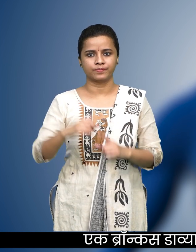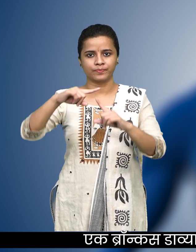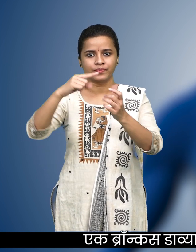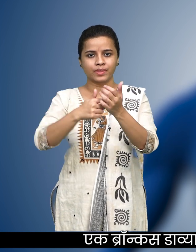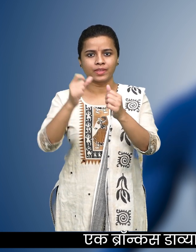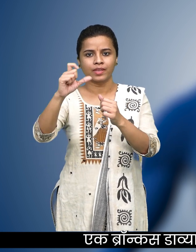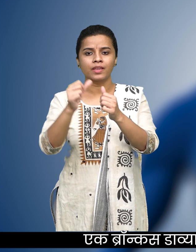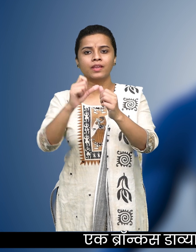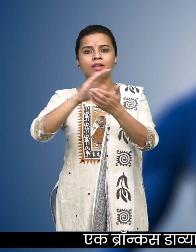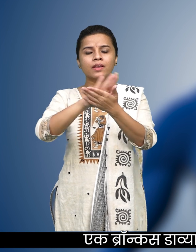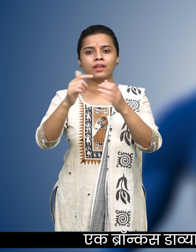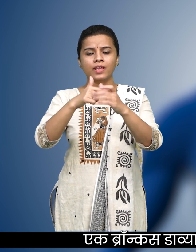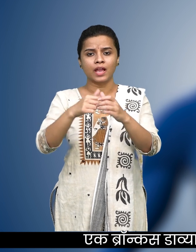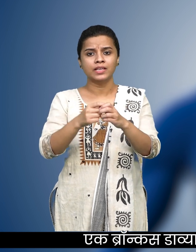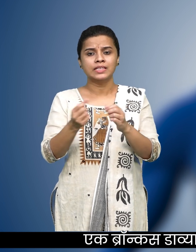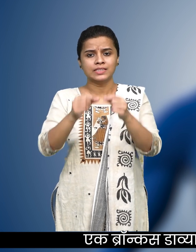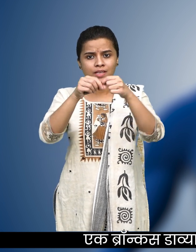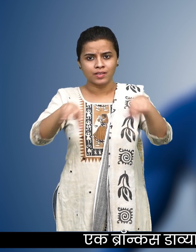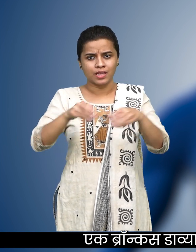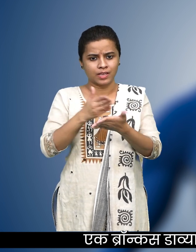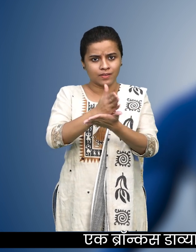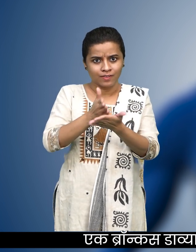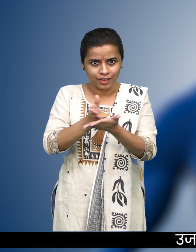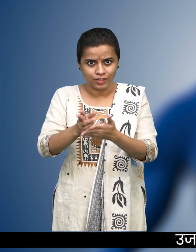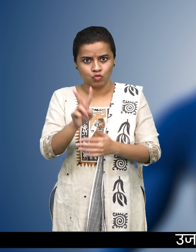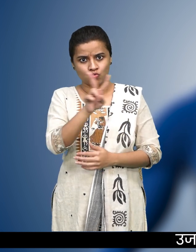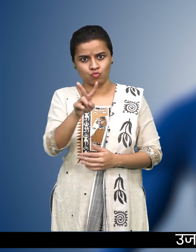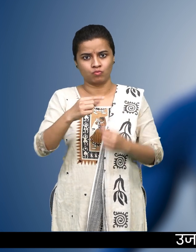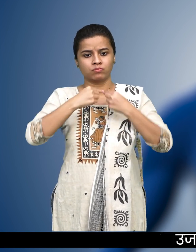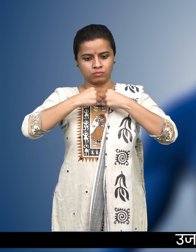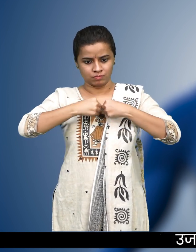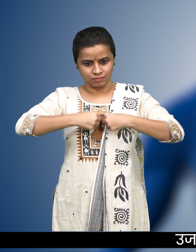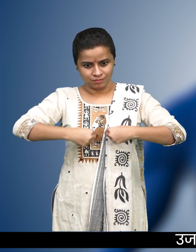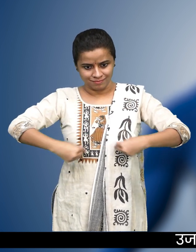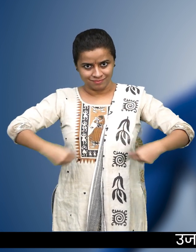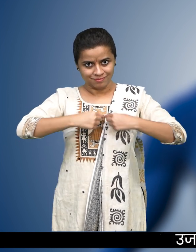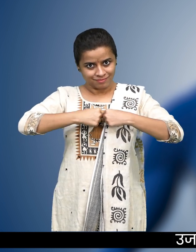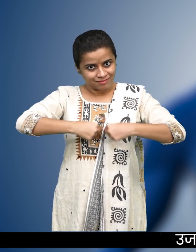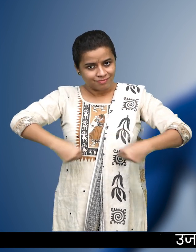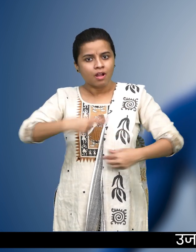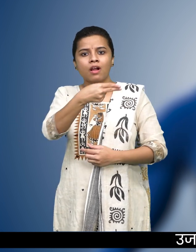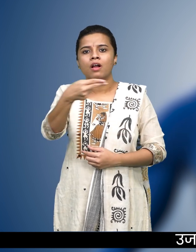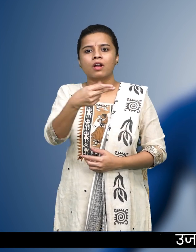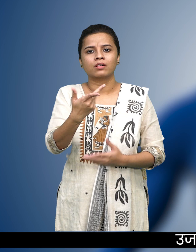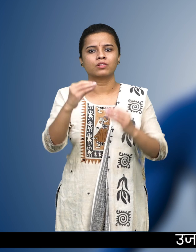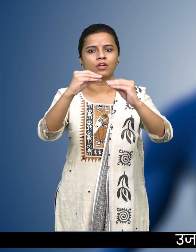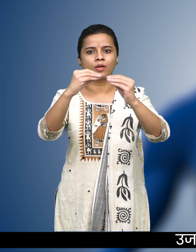एक ब्रॉन्कस डाव्या फुफ्फुसात प्रवेश करत असतो तर दुसरा ब्रॉन्कस उजव्या फुफ्फुसात प्रवेश करत असतो.